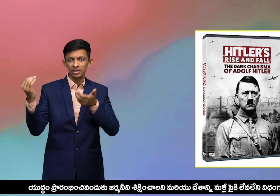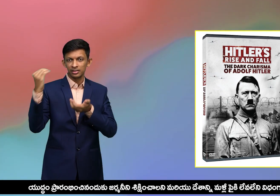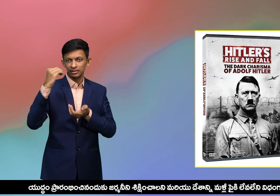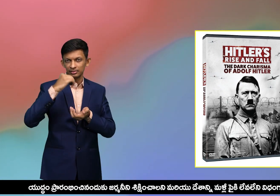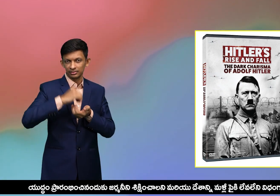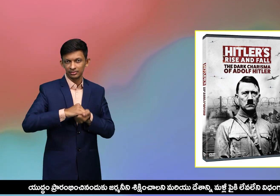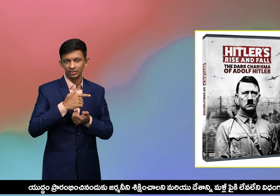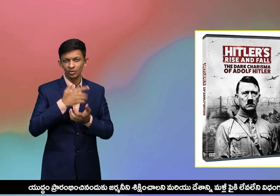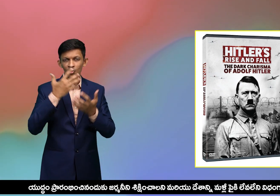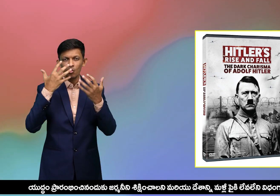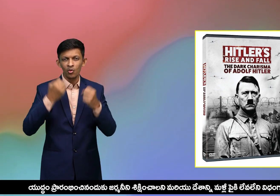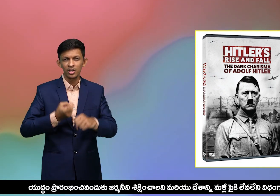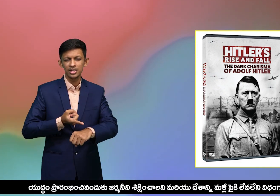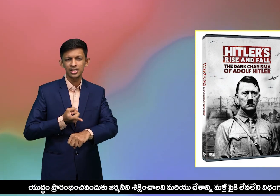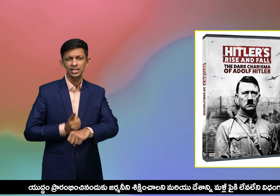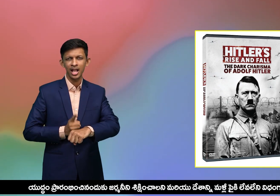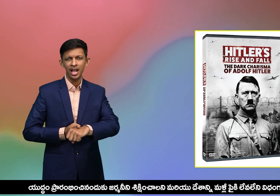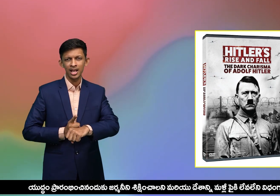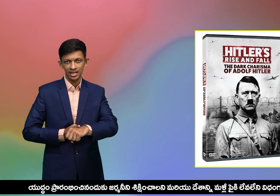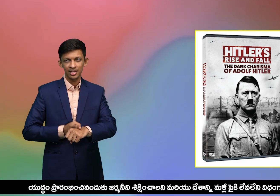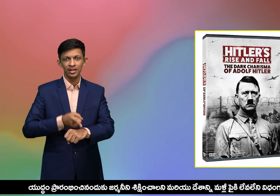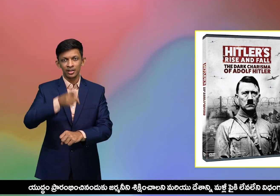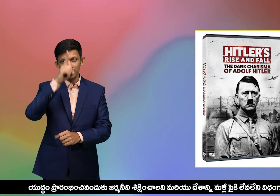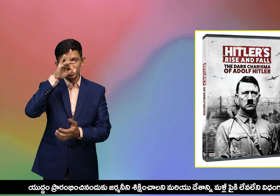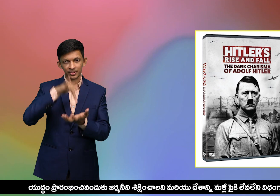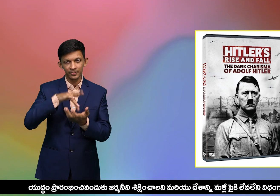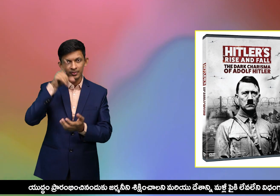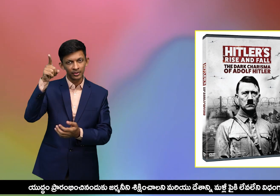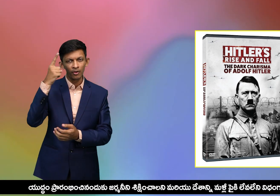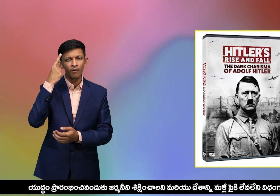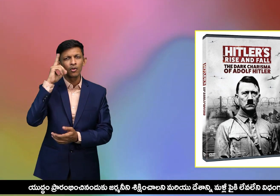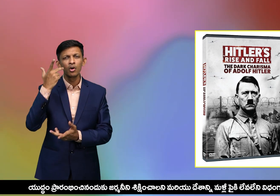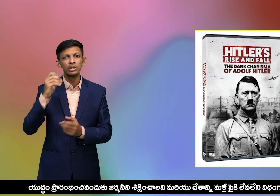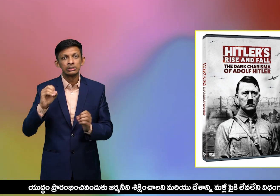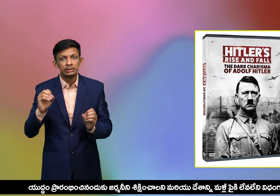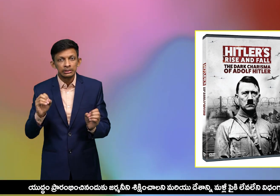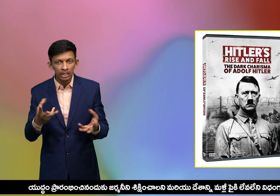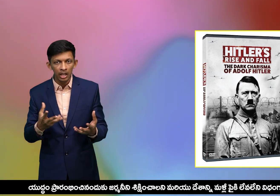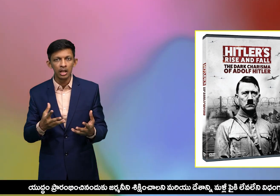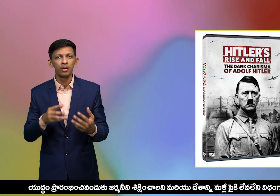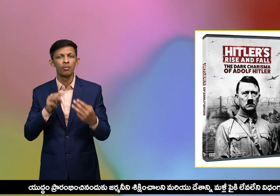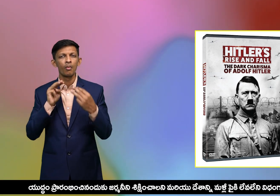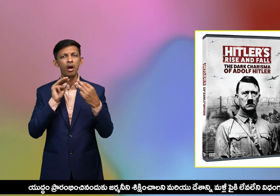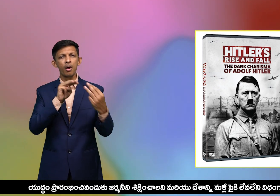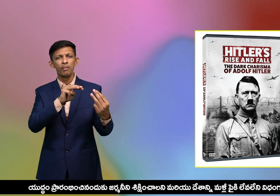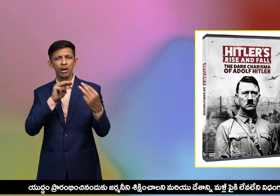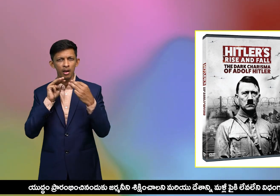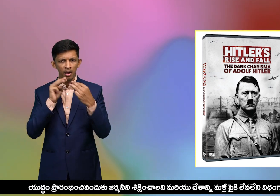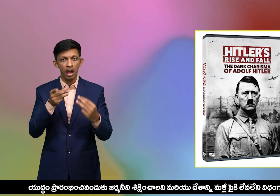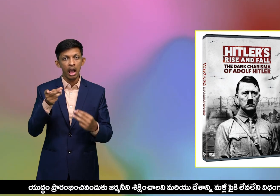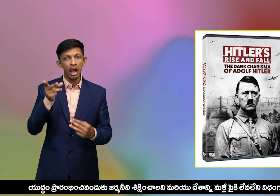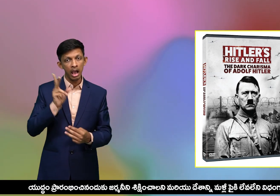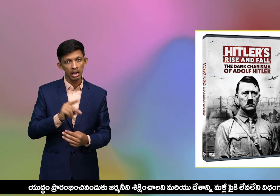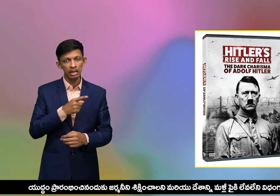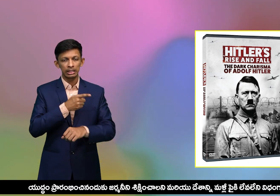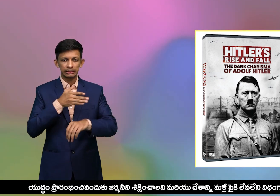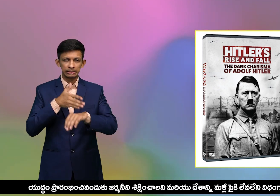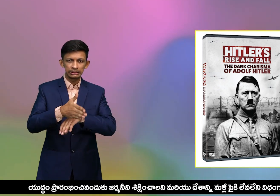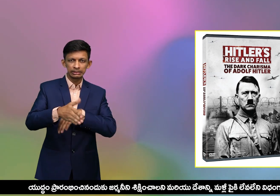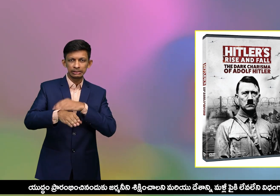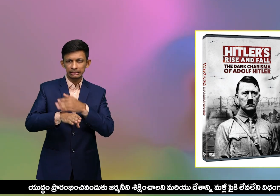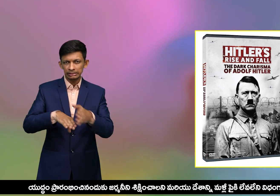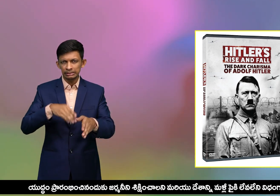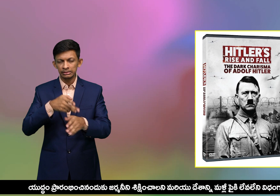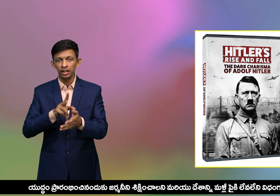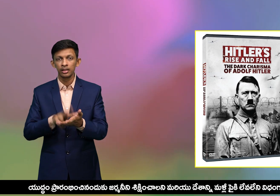యుద్ధం ప్రారంభించినందుకు జర్మనీని శిక్షించాలని మరియు దేశాన్ని మళ్లీ పైకి లేవలేని విధంగా నిర్వీర్యం చేయాలని